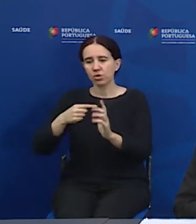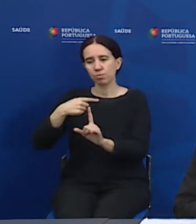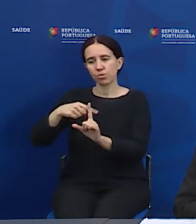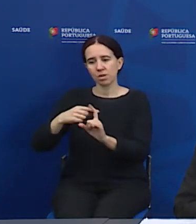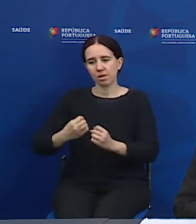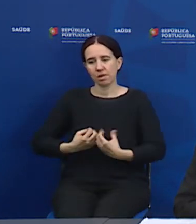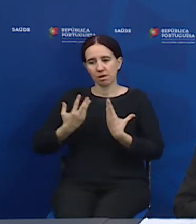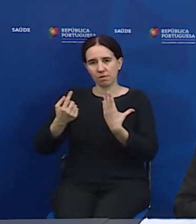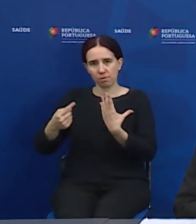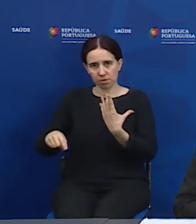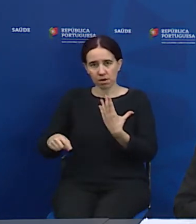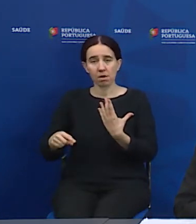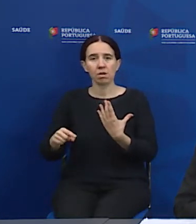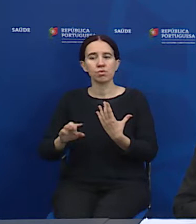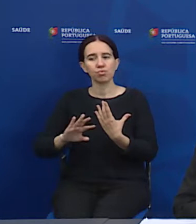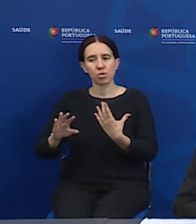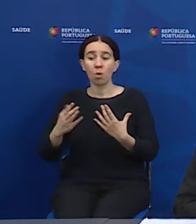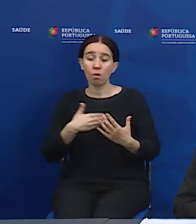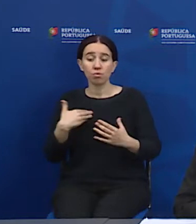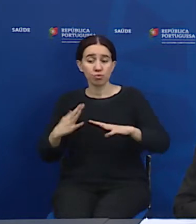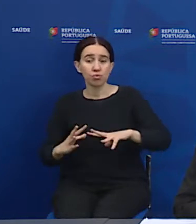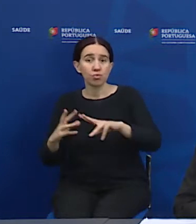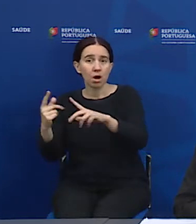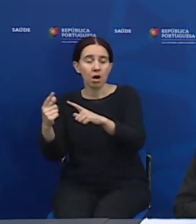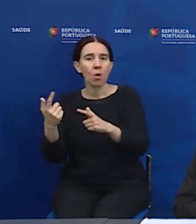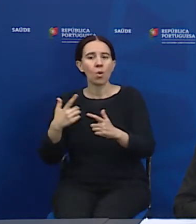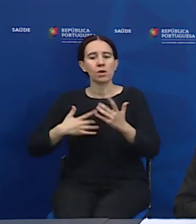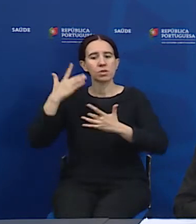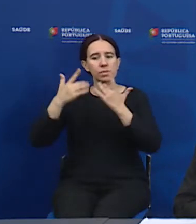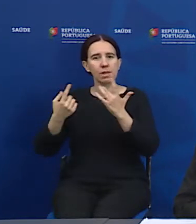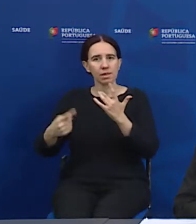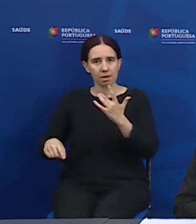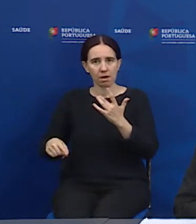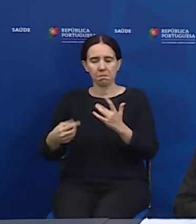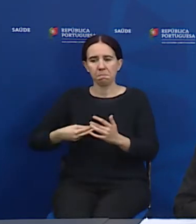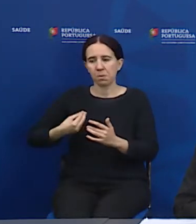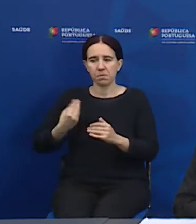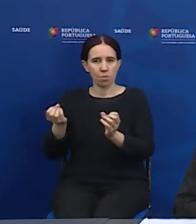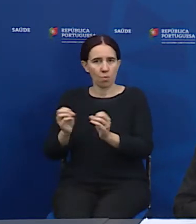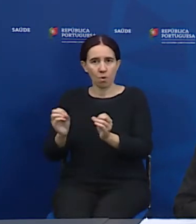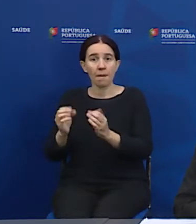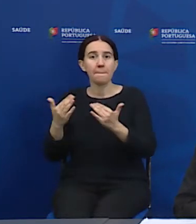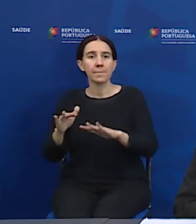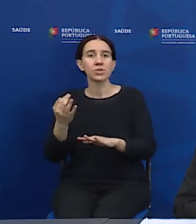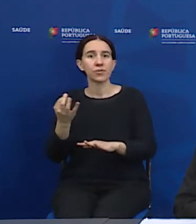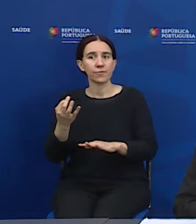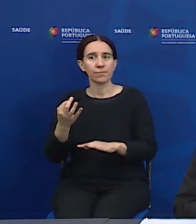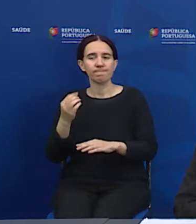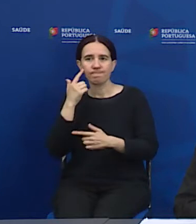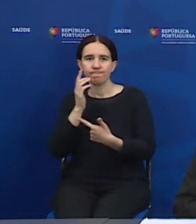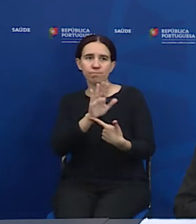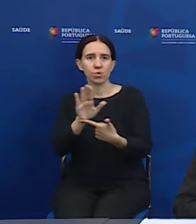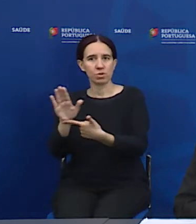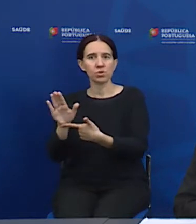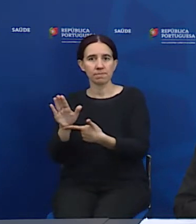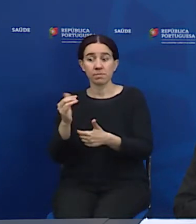positivos ou já recuperaram ou tem a sintomatologia que não é preocupante mas efetivamente isto